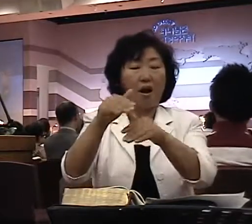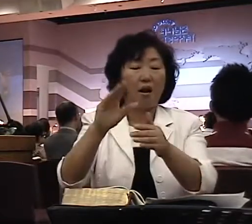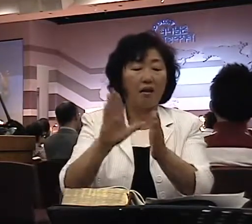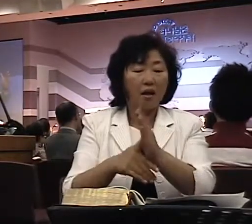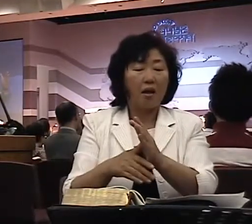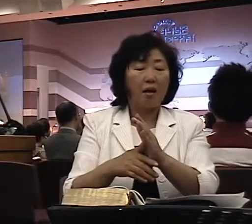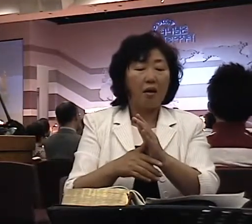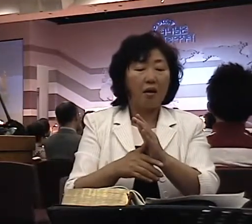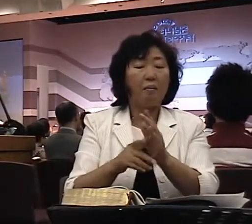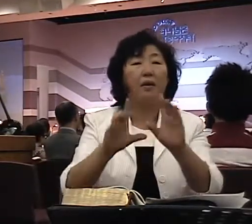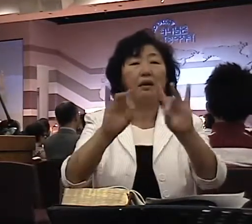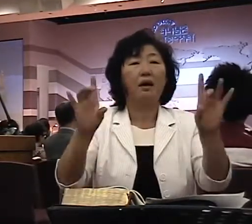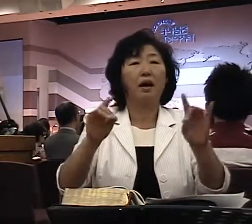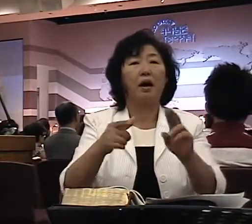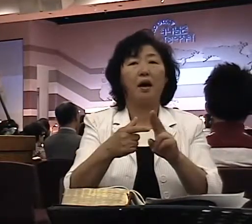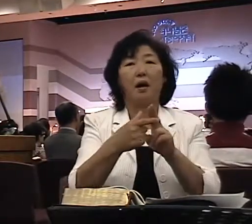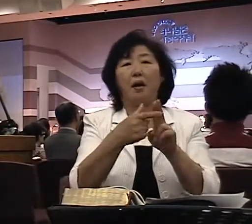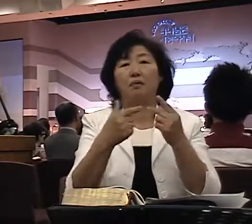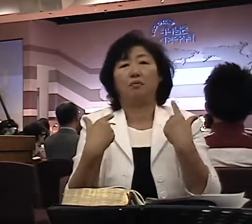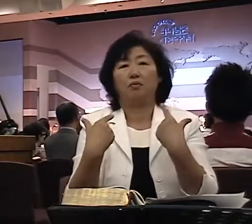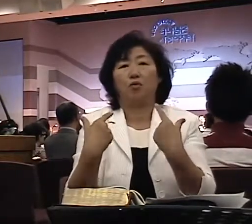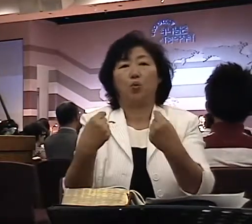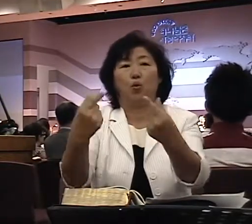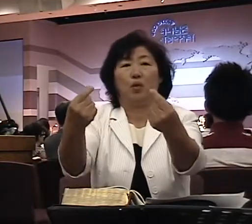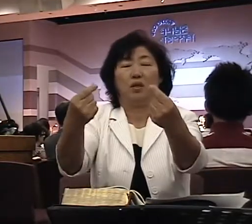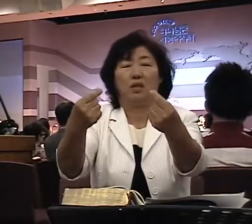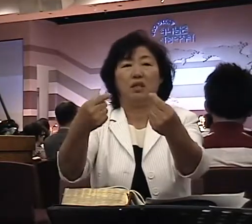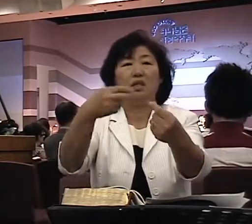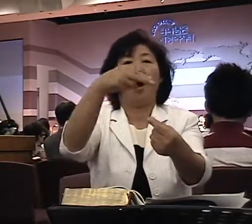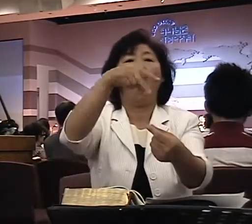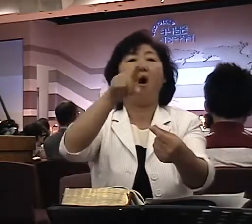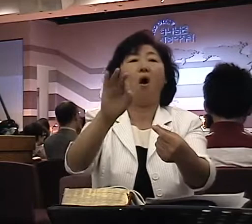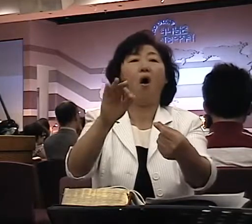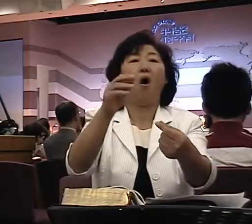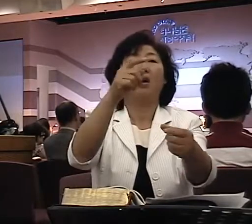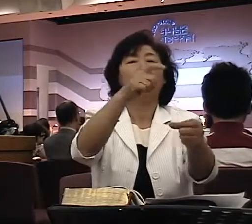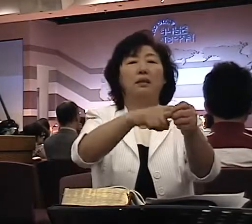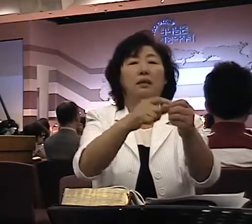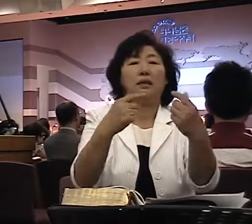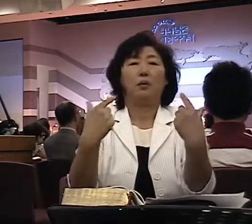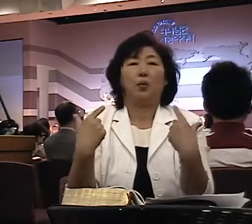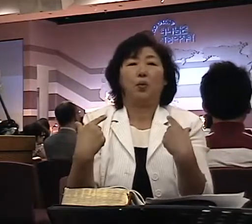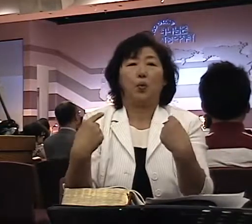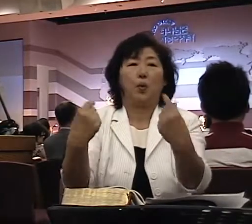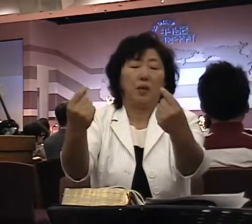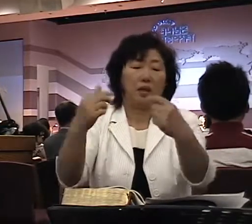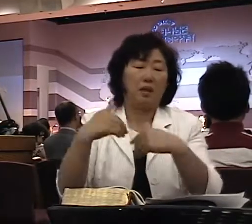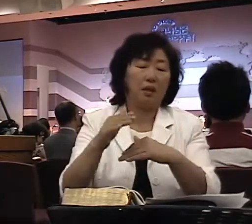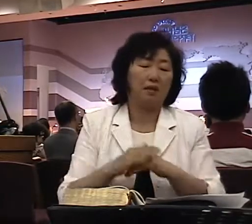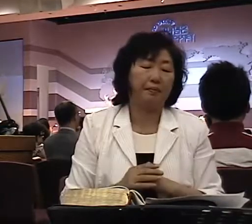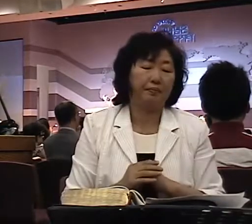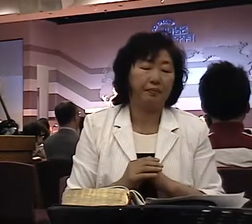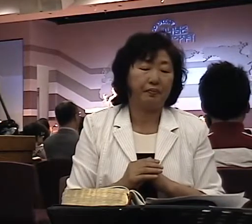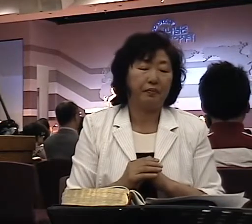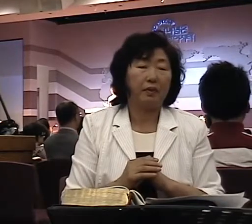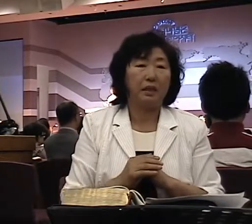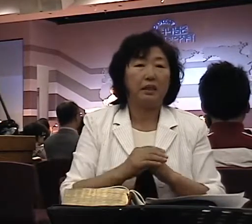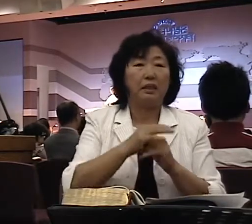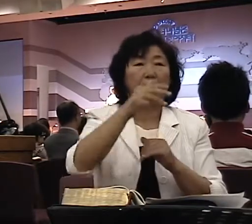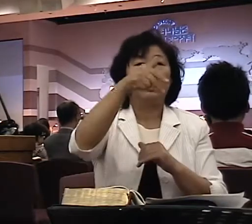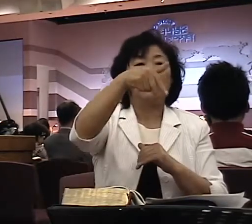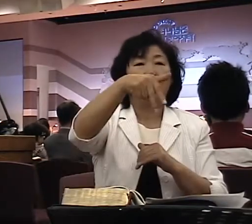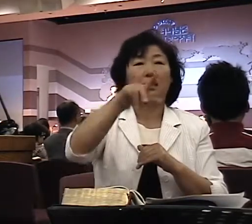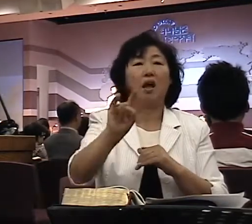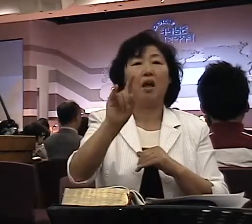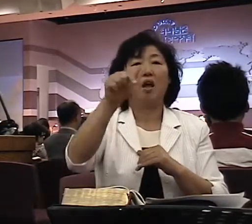같이 나가는 게 영적인, 성적인 타락이 됩니다. 항상 그래서 이 제국들이 무너질 때 속에서